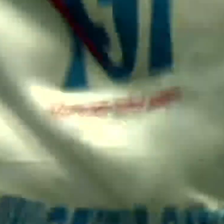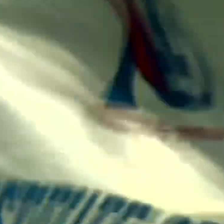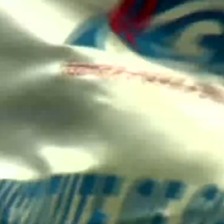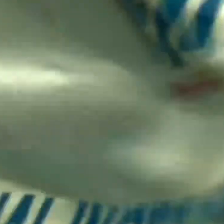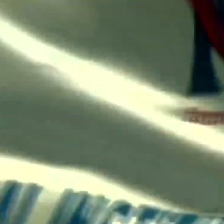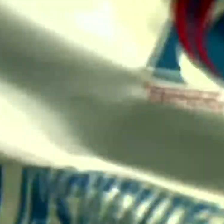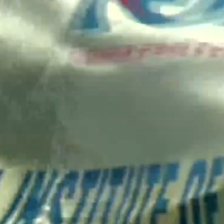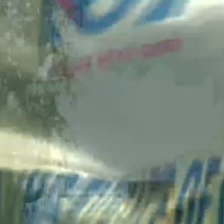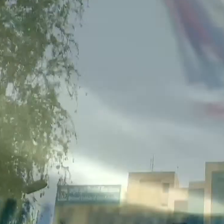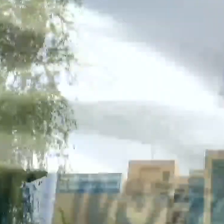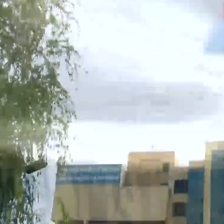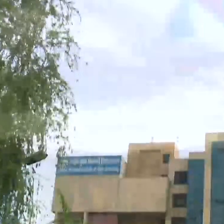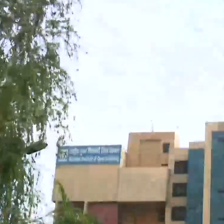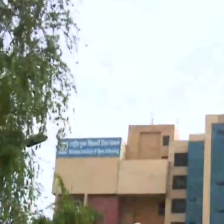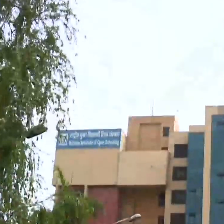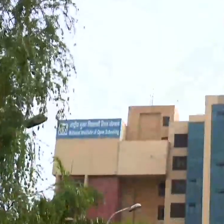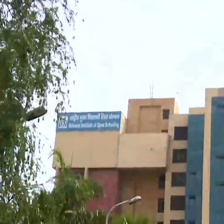विद्यालय जो मुक्त हो,